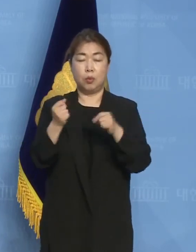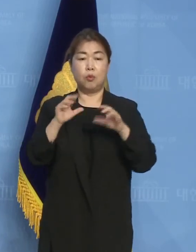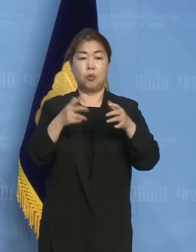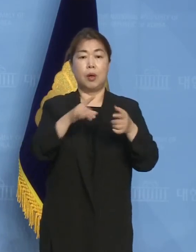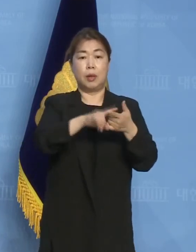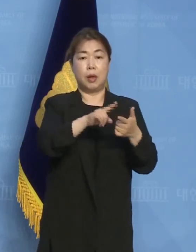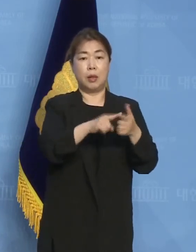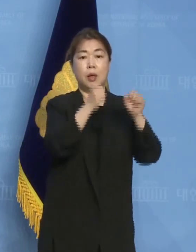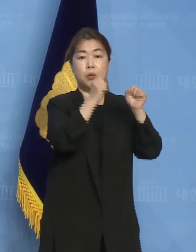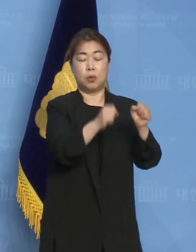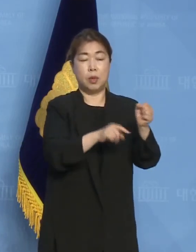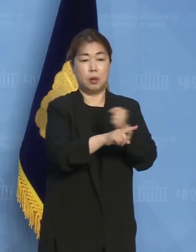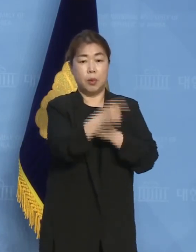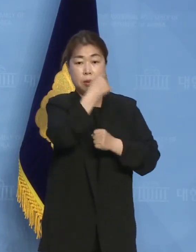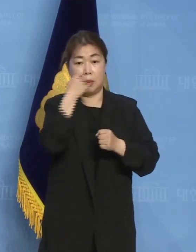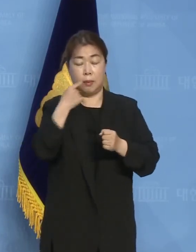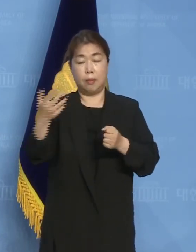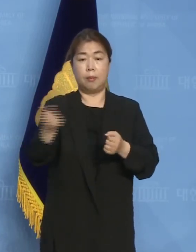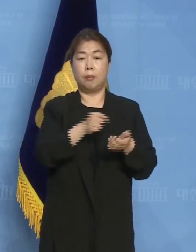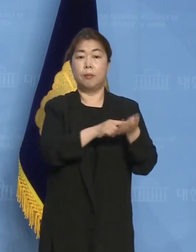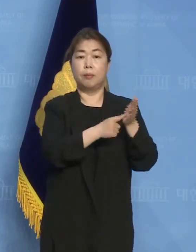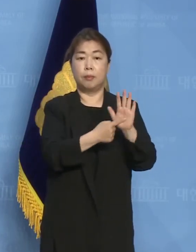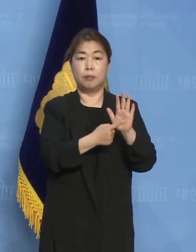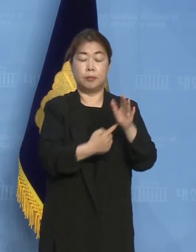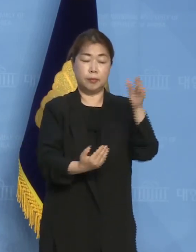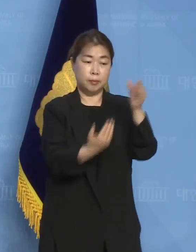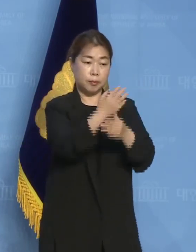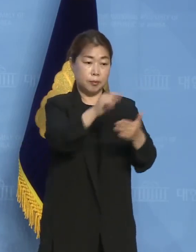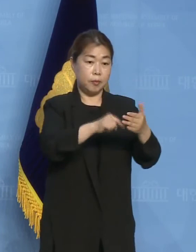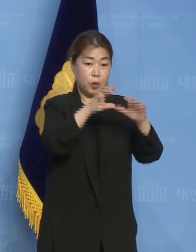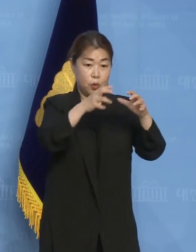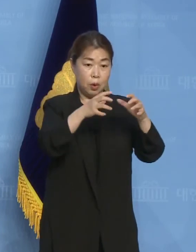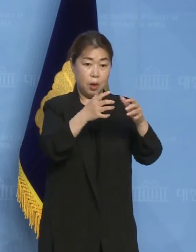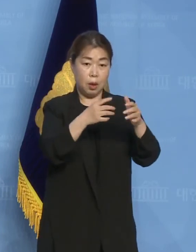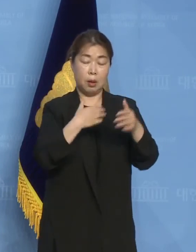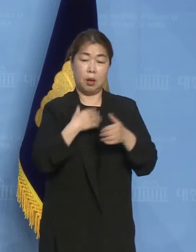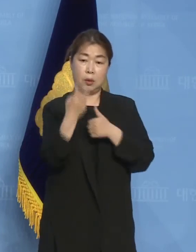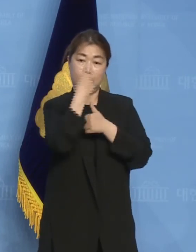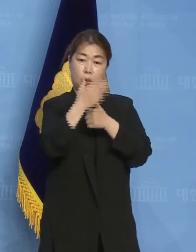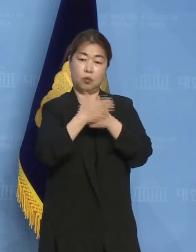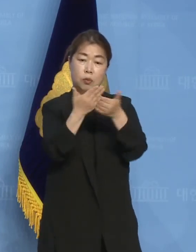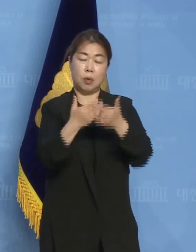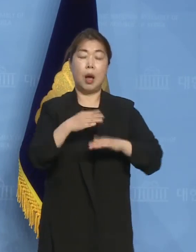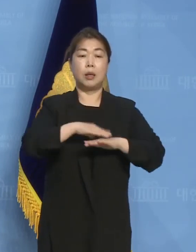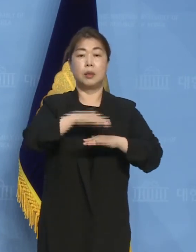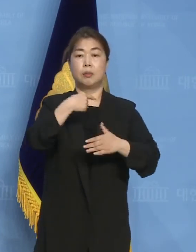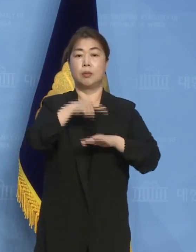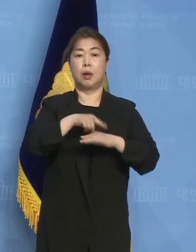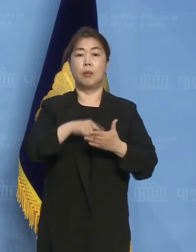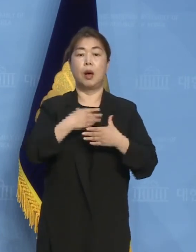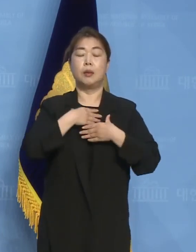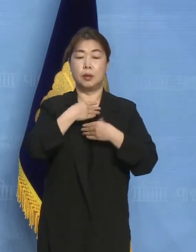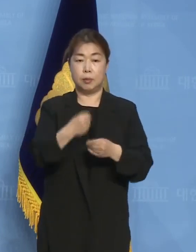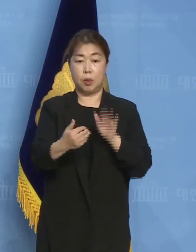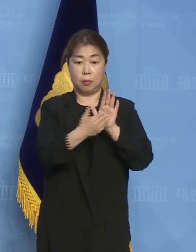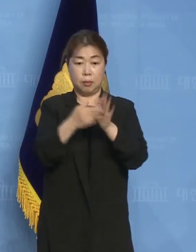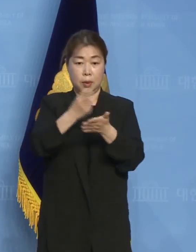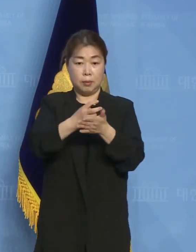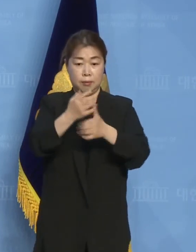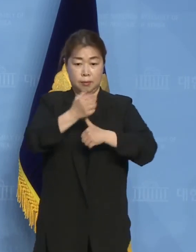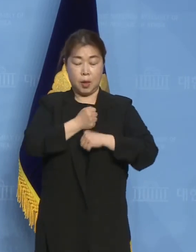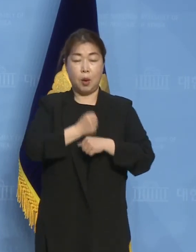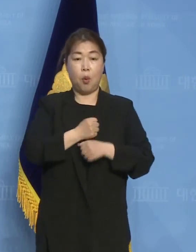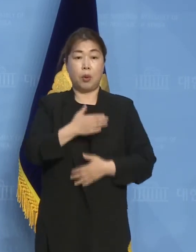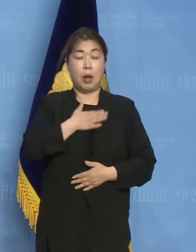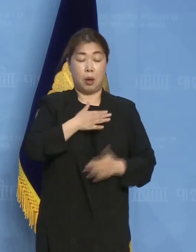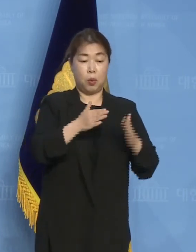존재의 의미를 증명했습니다. 재난 속에서 국가가 나를 지켜준다는 안심, 방역 지침을 준수하고